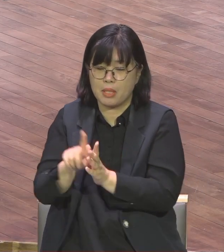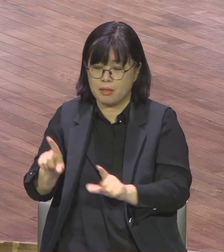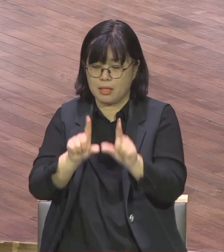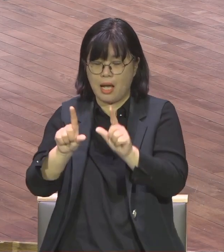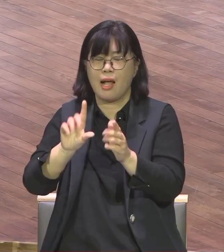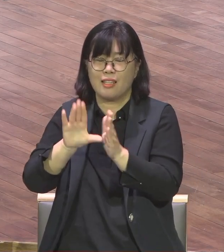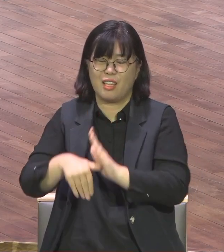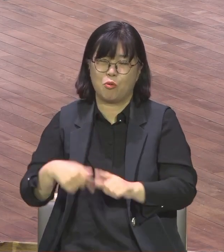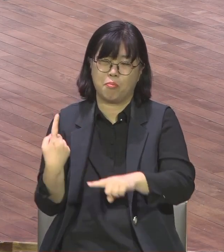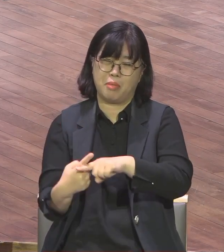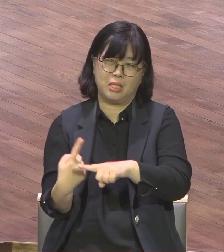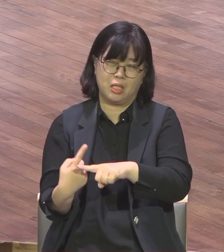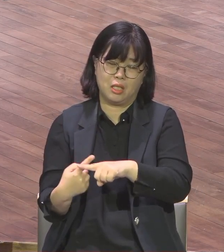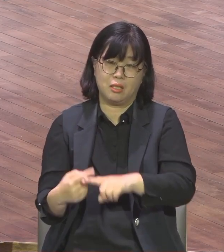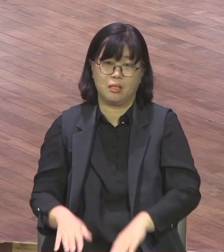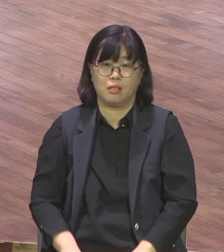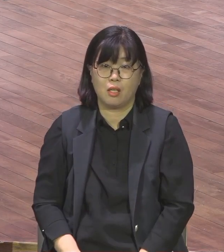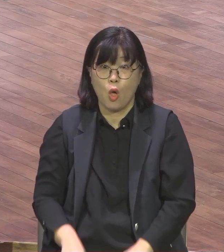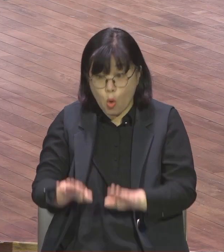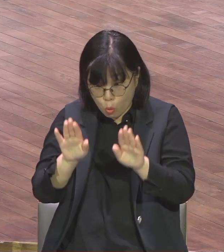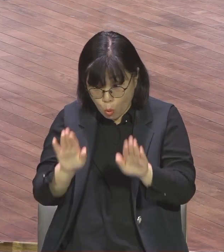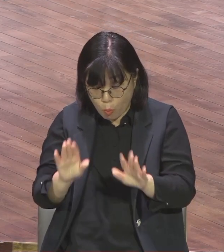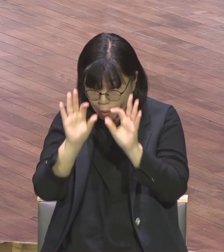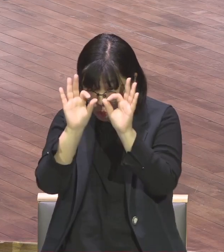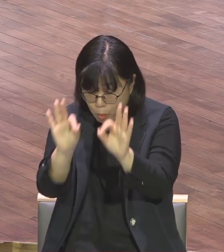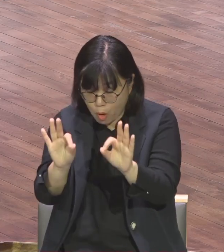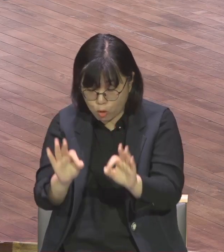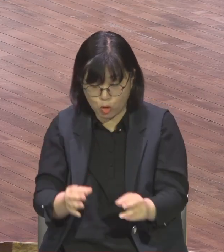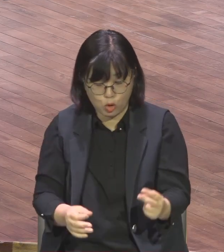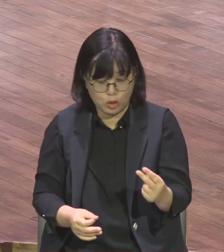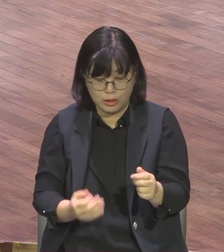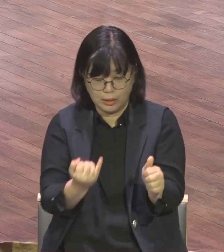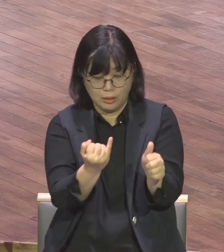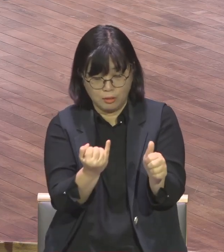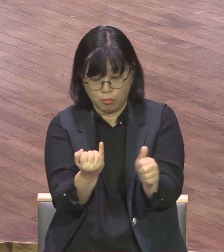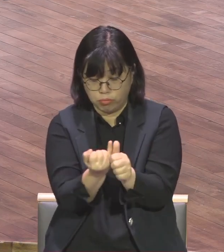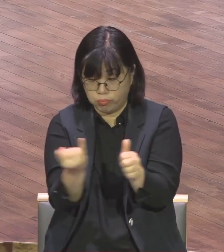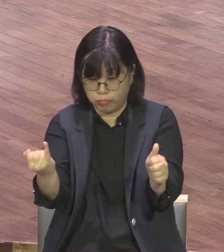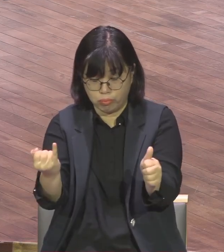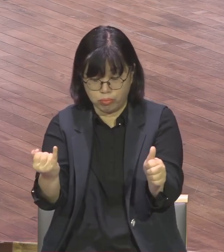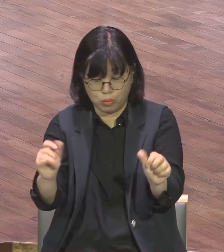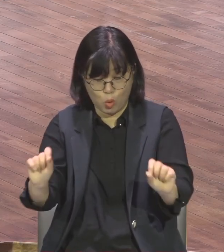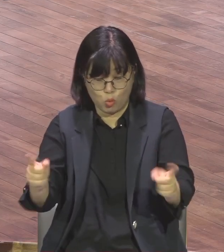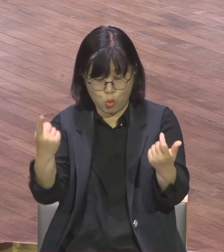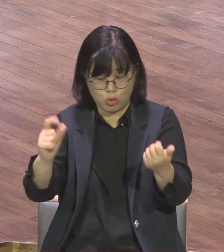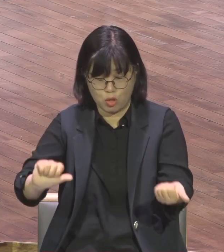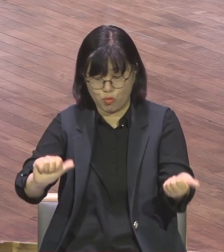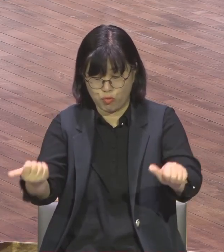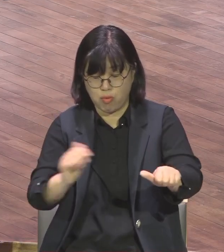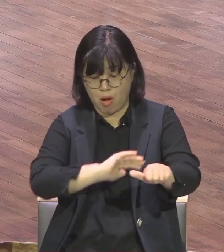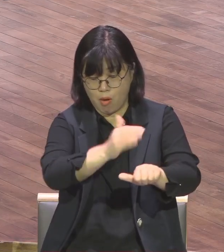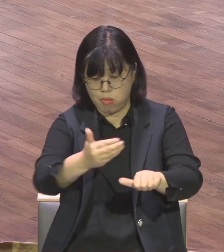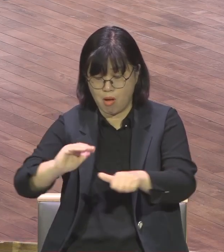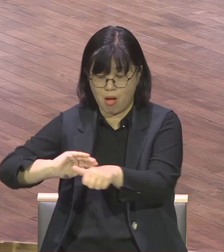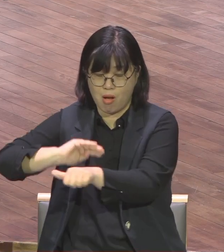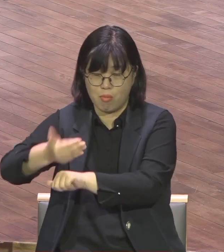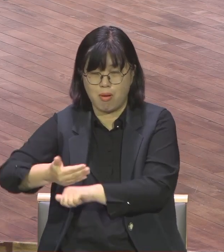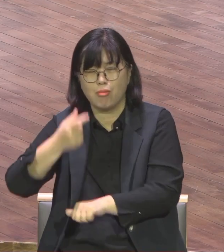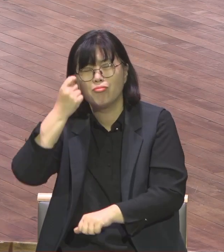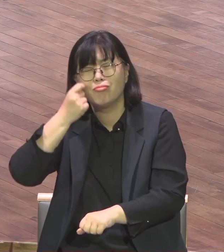일명 쌍묘의 비극이라. 쌍묘, 쌍묘. 부부가 같은 날, 같은 시간